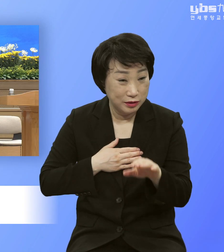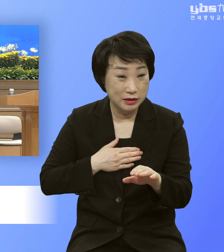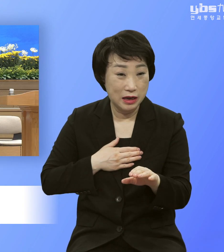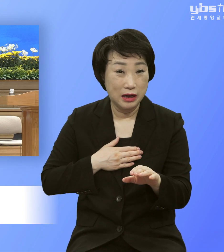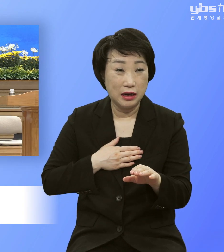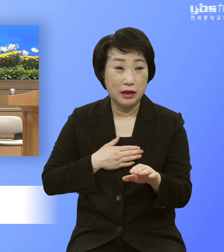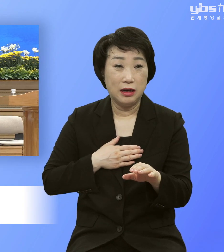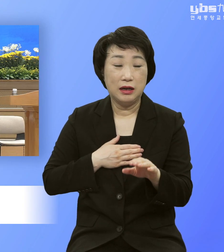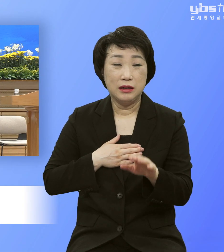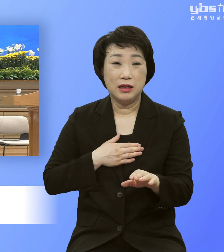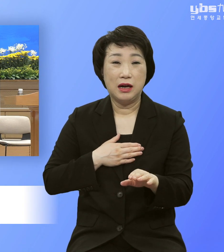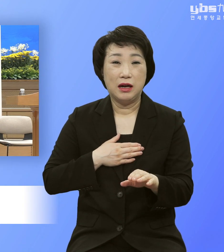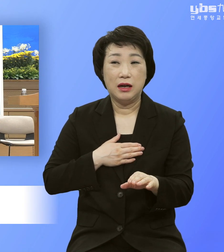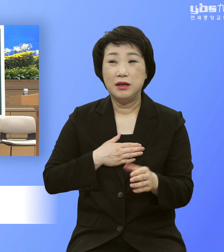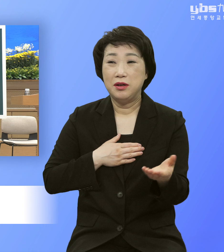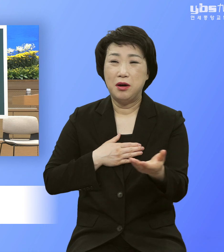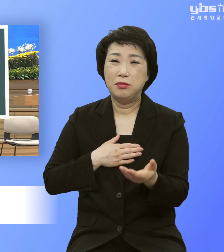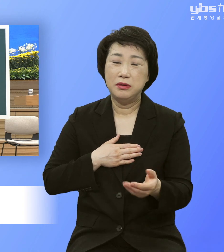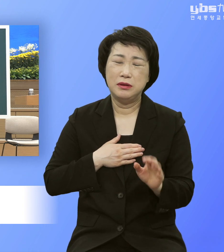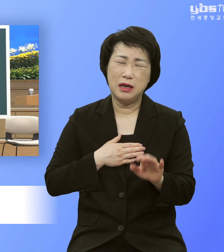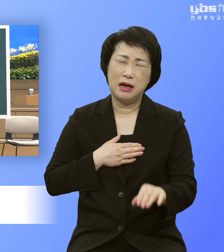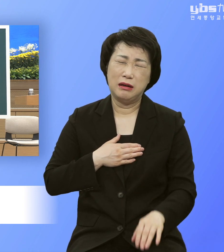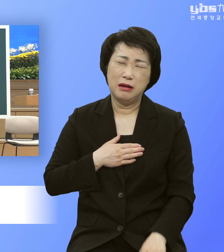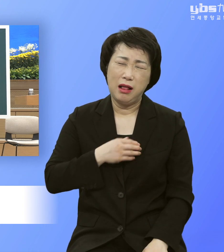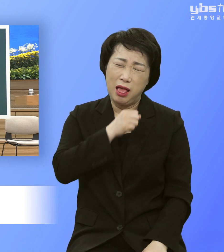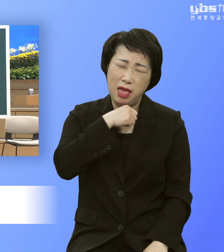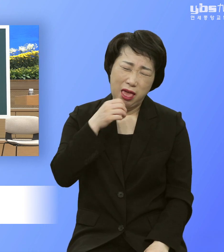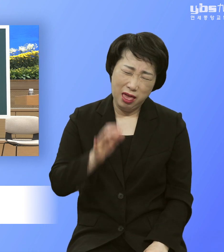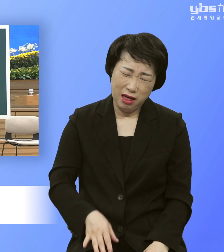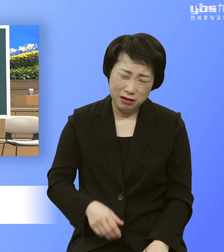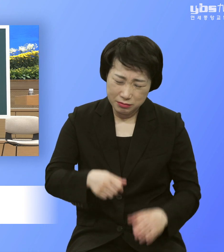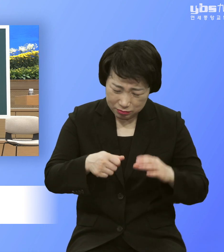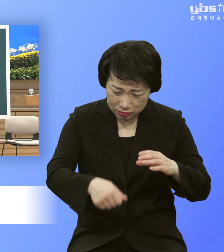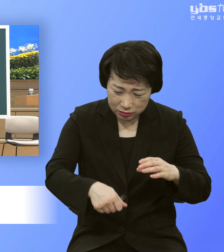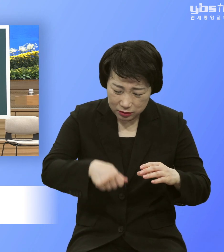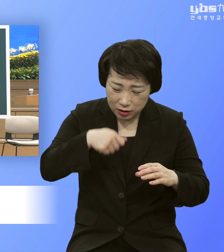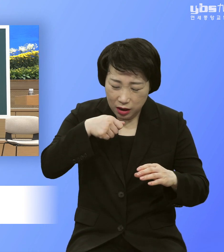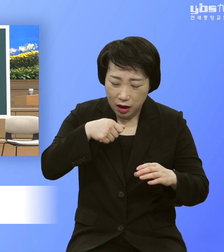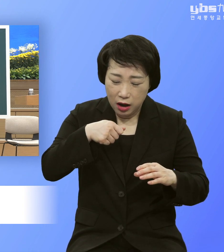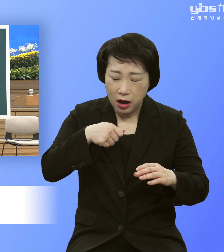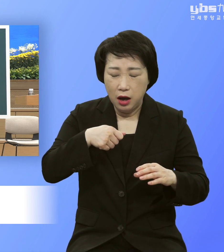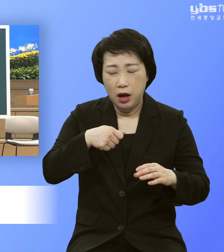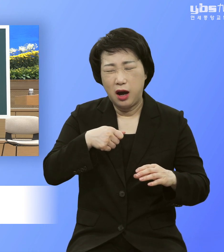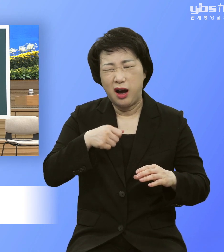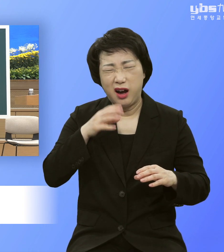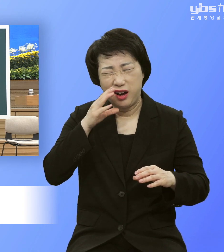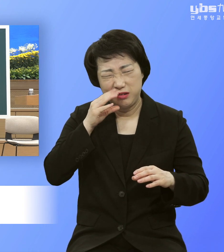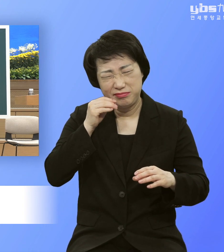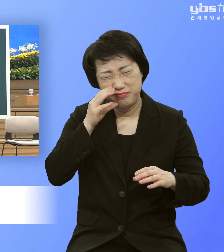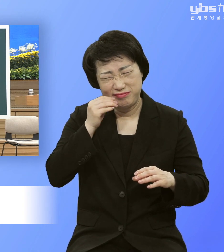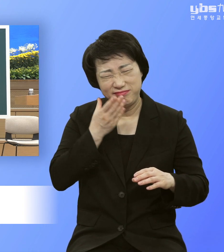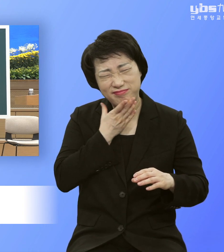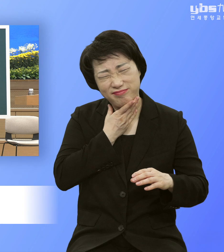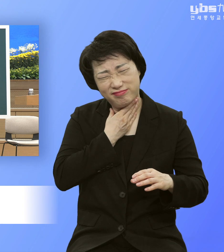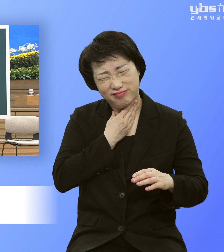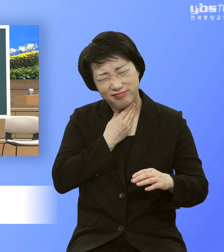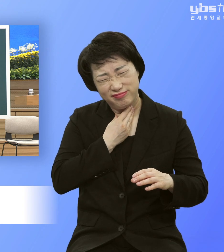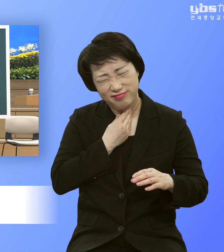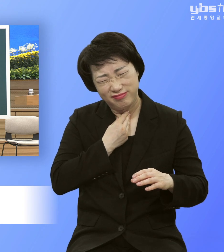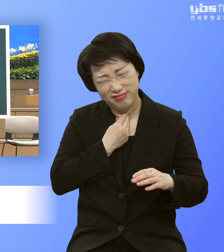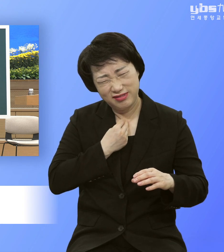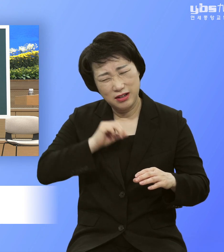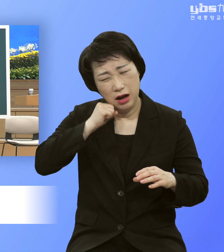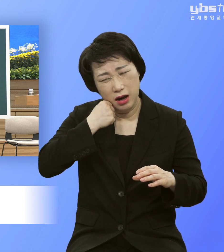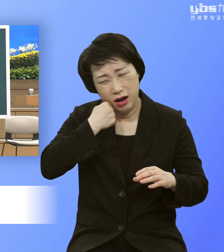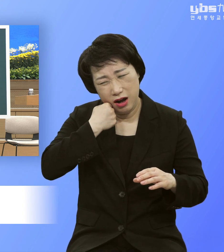참 입맛도 지긋지긋하고 입에다 밥을 넣으면 계속 씹어도 안 넘어가서 어떤 때 입이